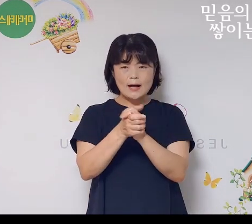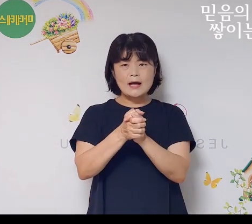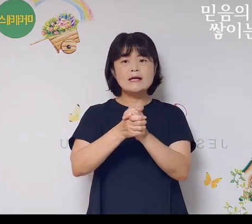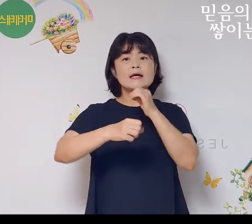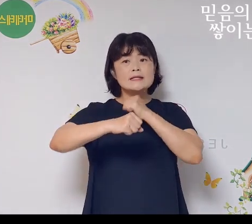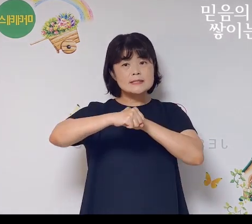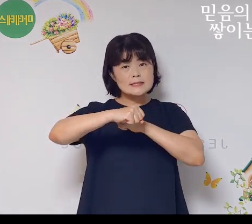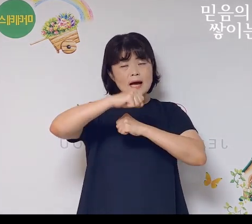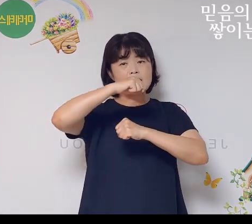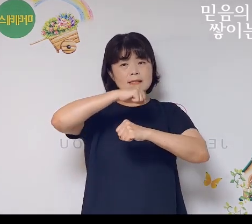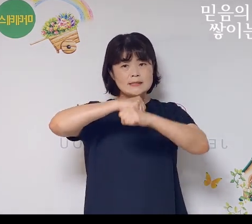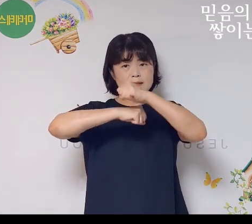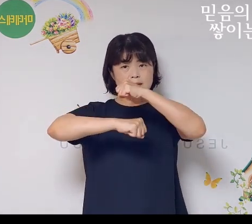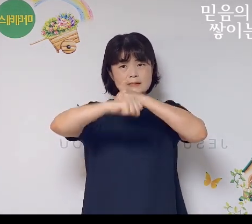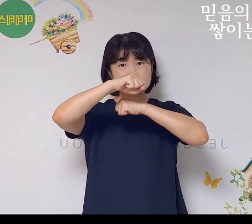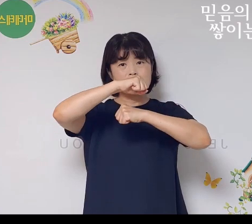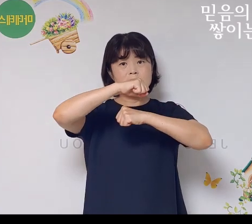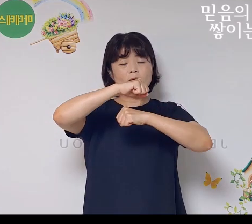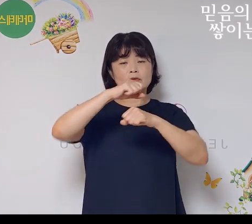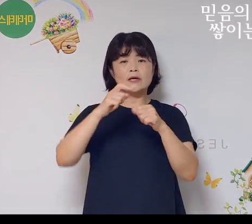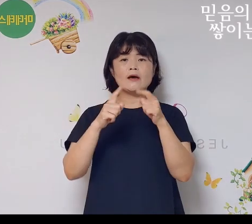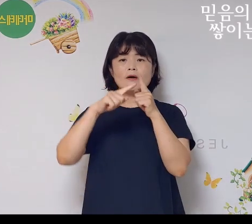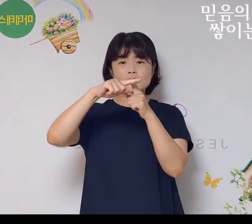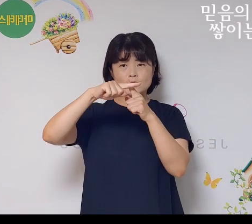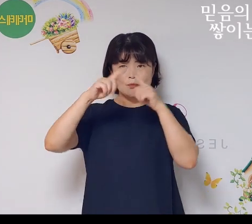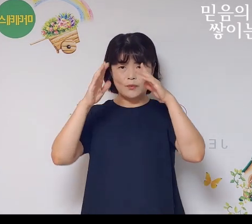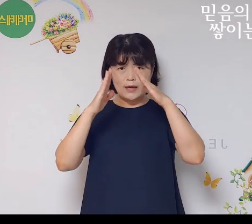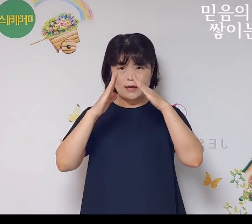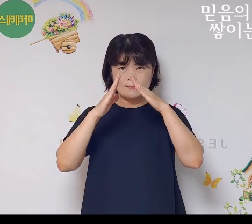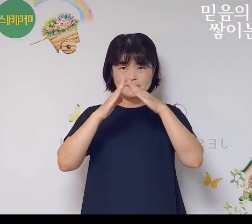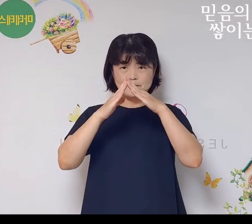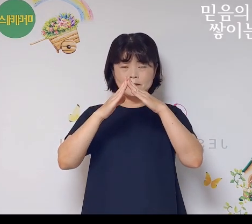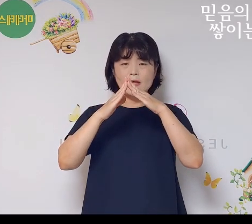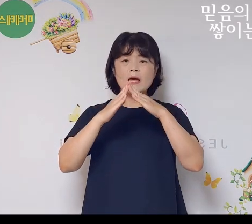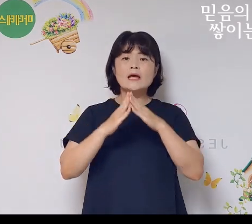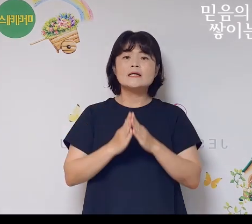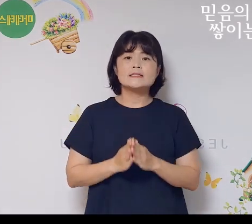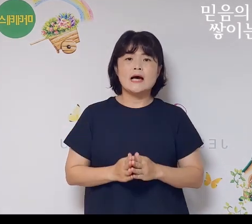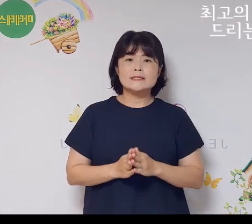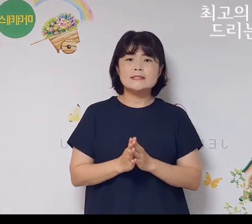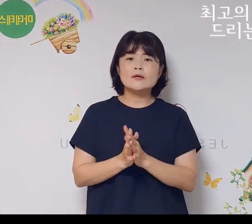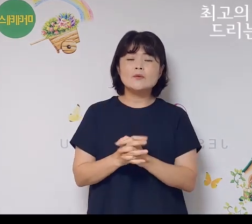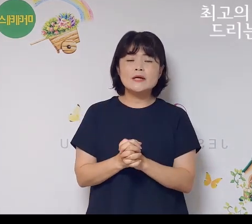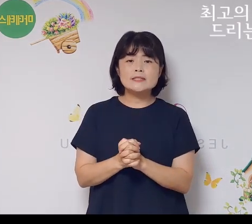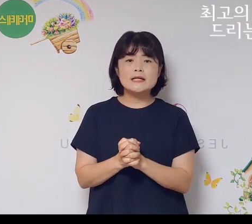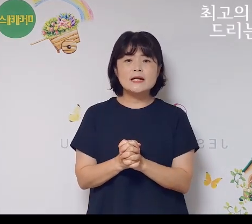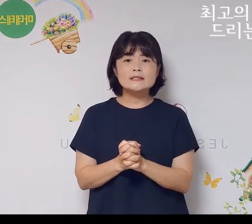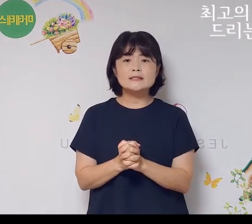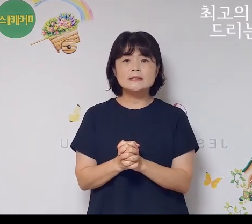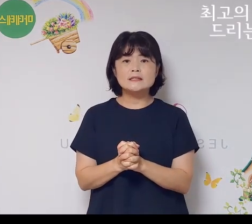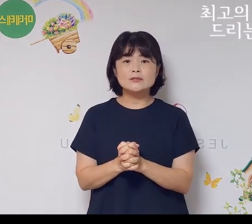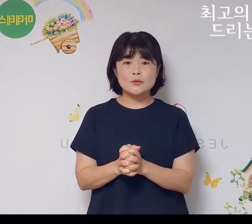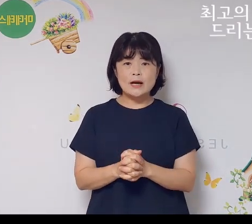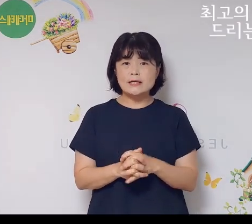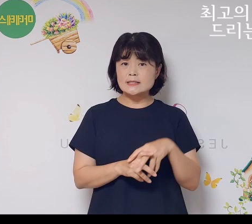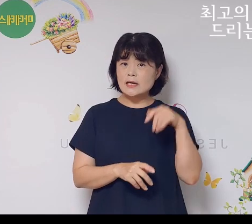기도가 쌓이는 어떻게 해요? 교회. 자, 최고의 찬양을 드리는 교회. 아까